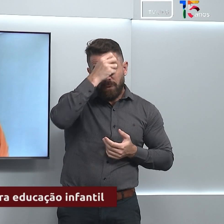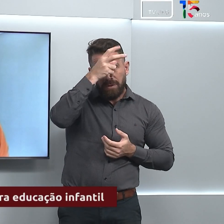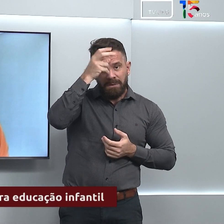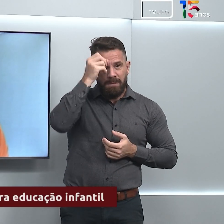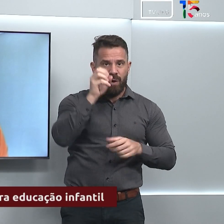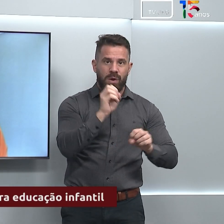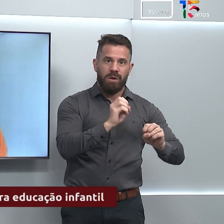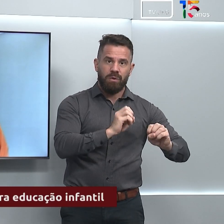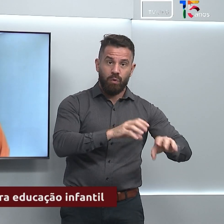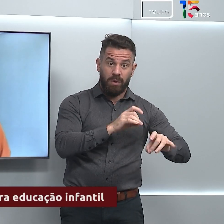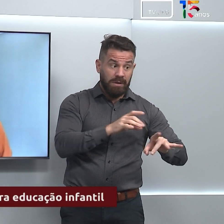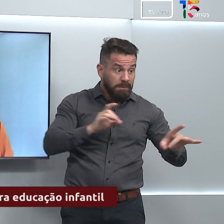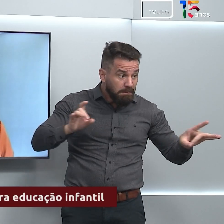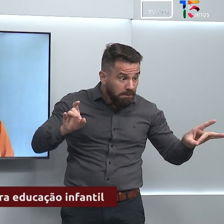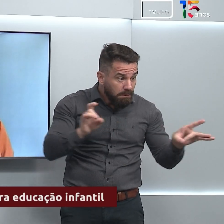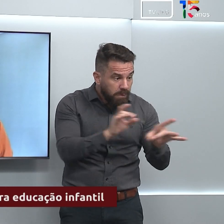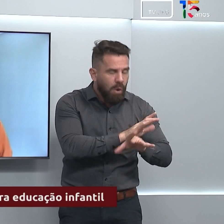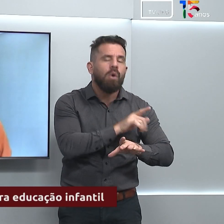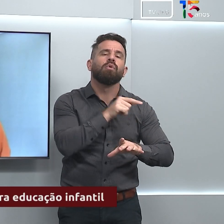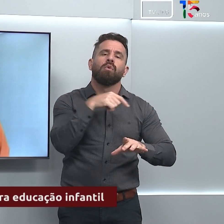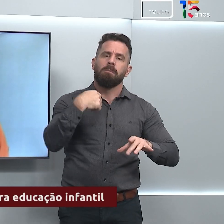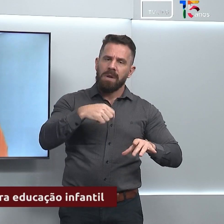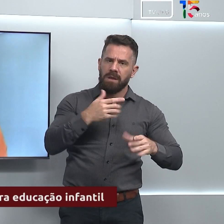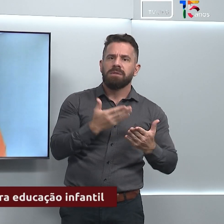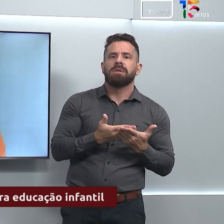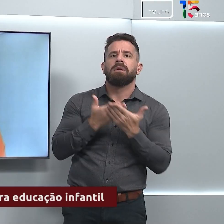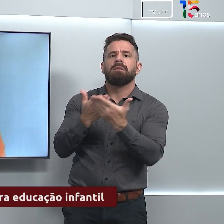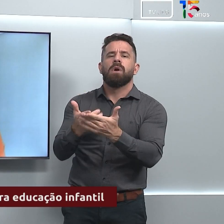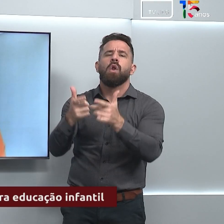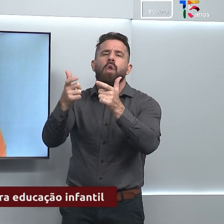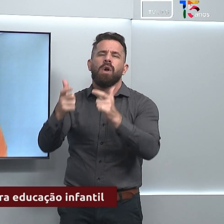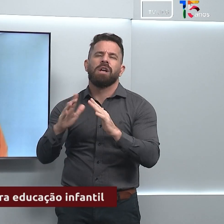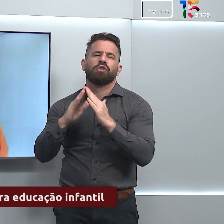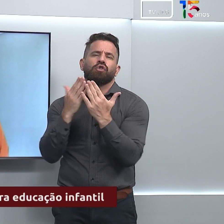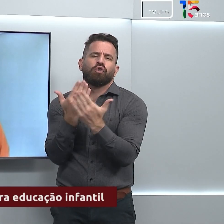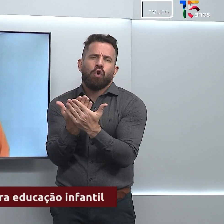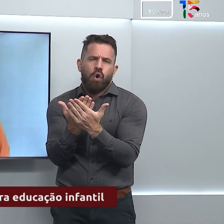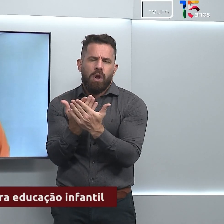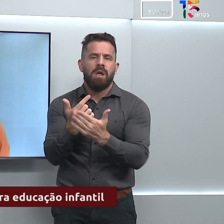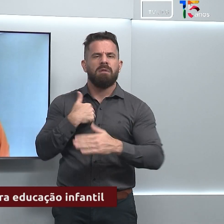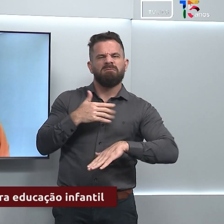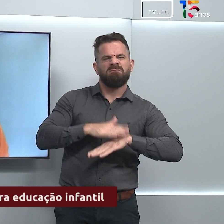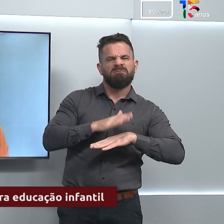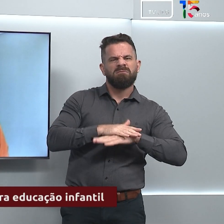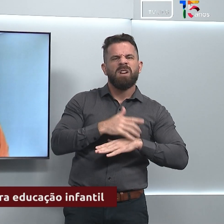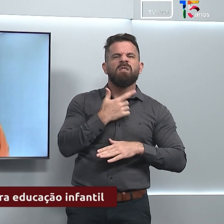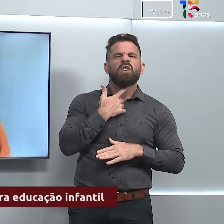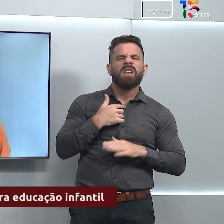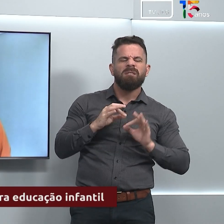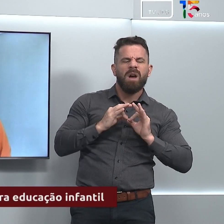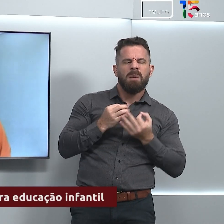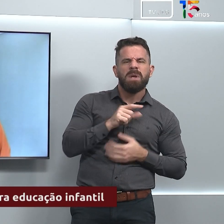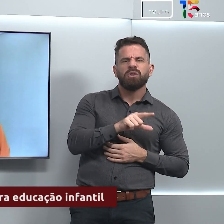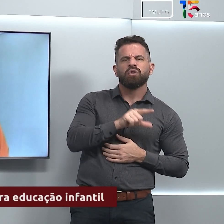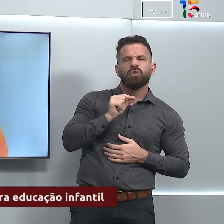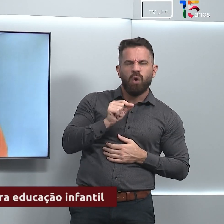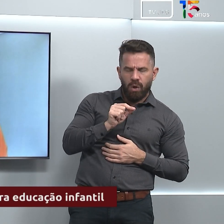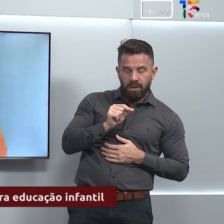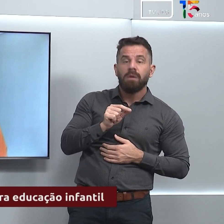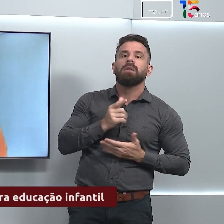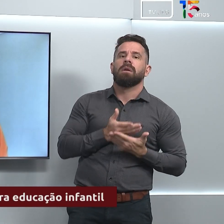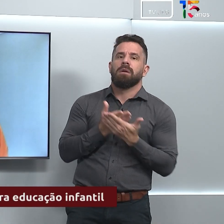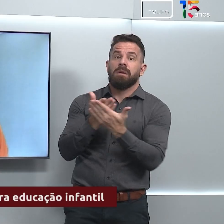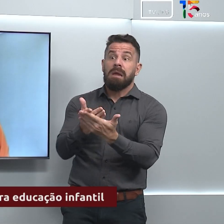ir até a escola selecionada para entregar todos os documentos. Para aqueles da fila de espera, a Prefeitura anunciou